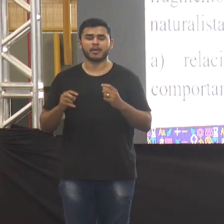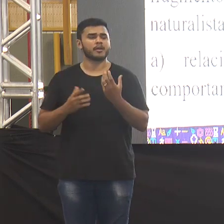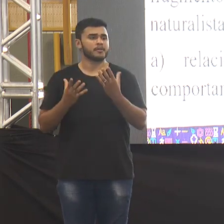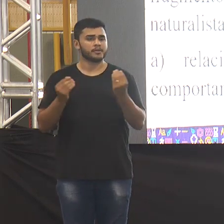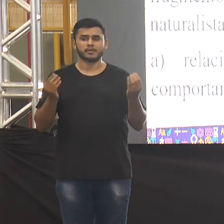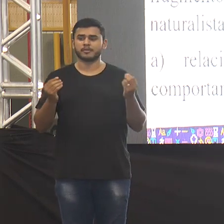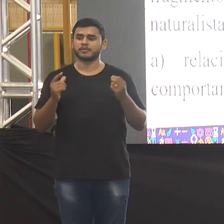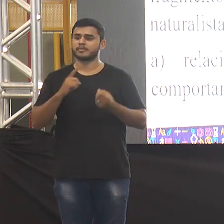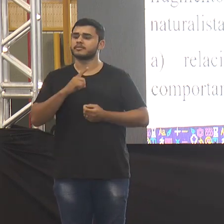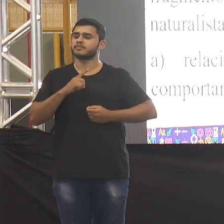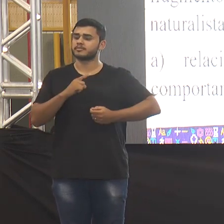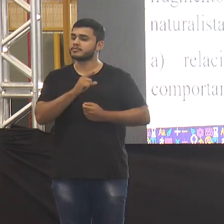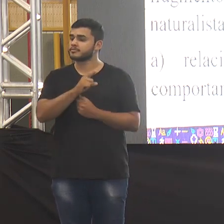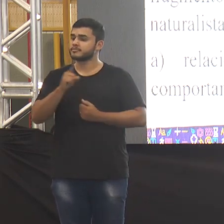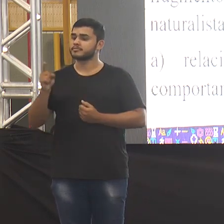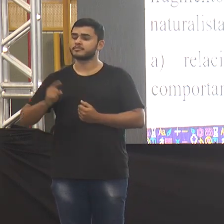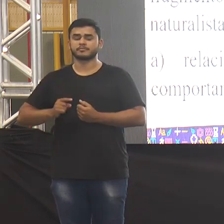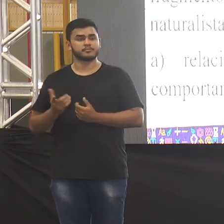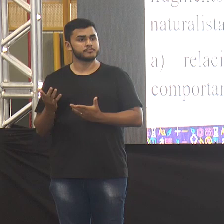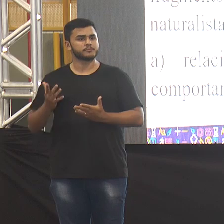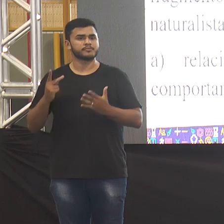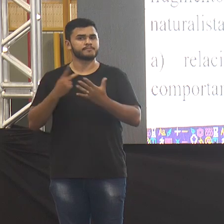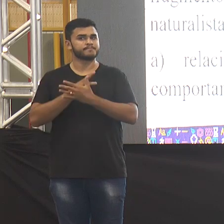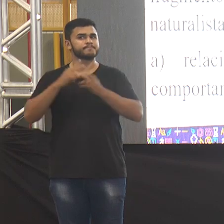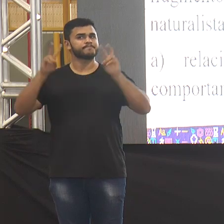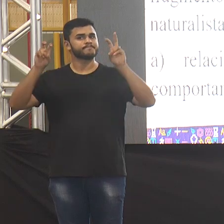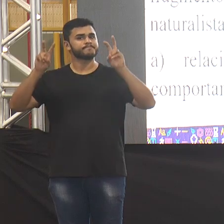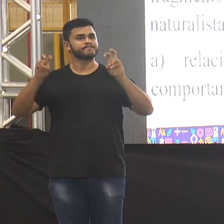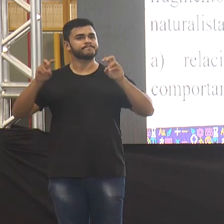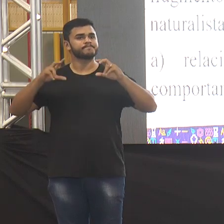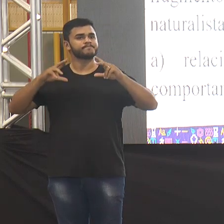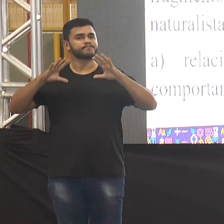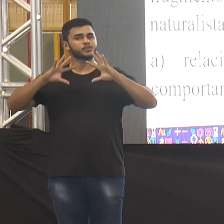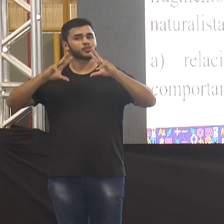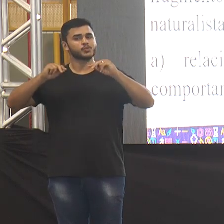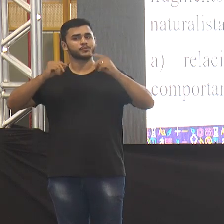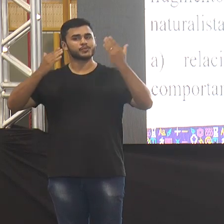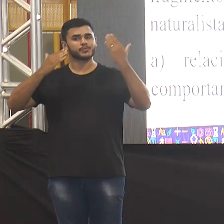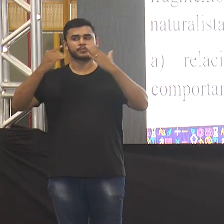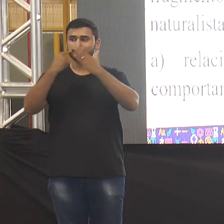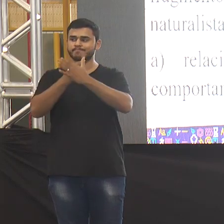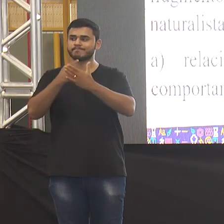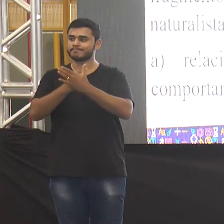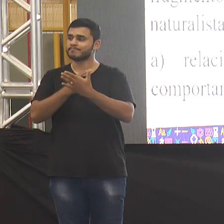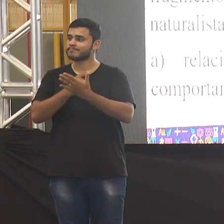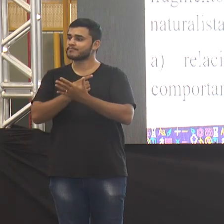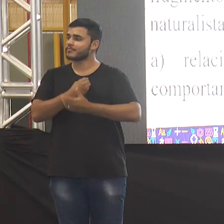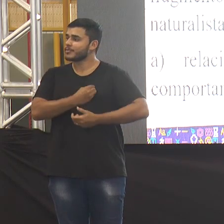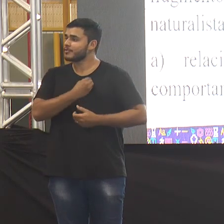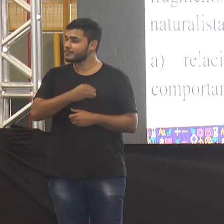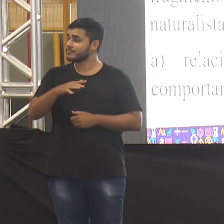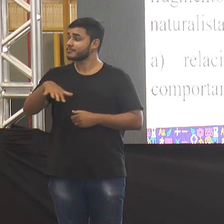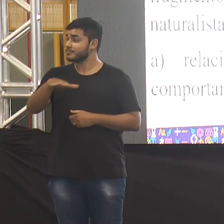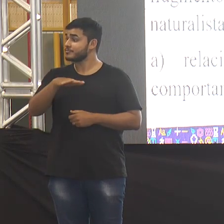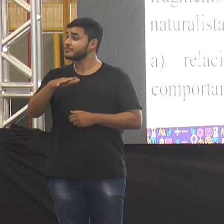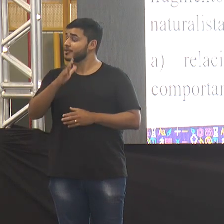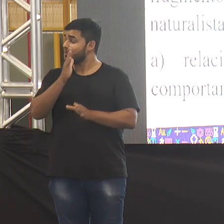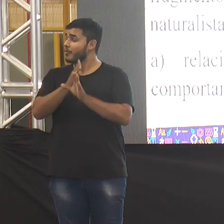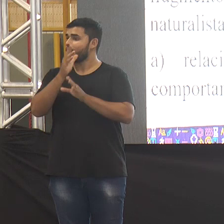tantas questões polêmicas e pessoais e tantas dúvidas sobre o que a gente vive, que a